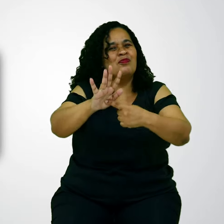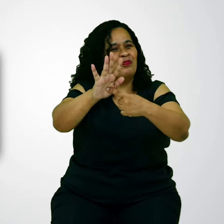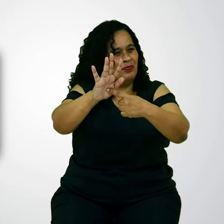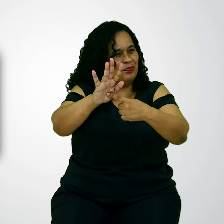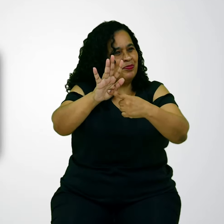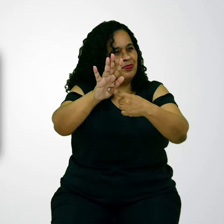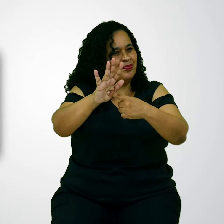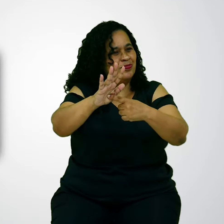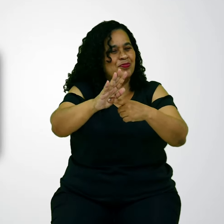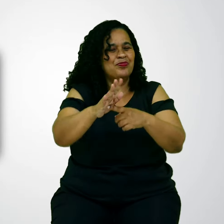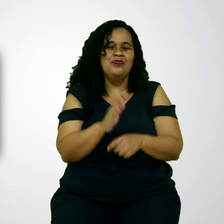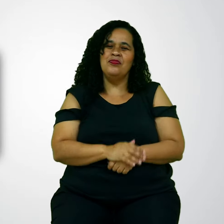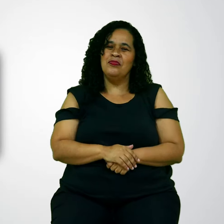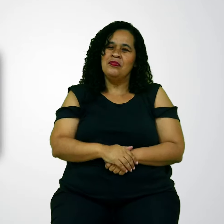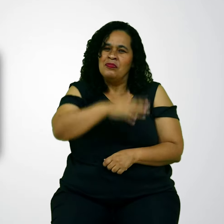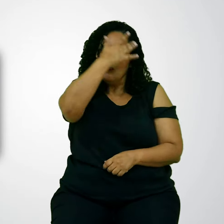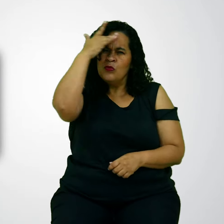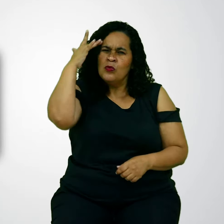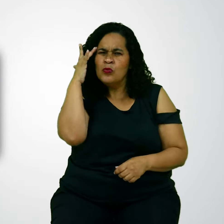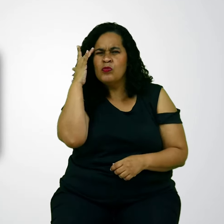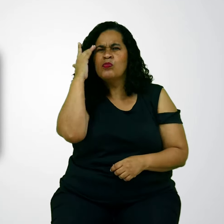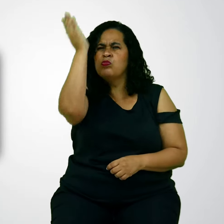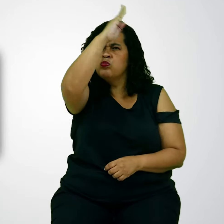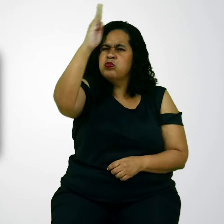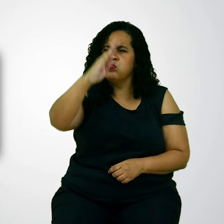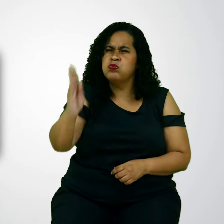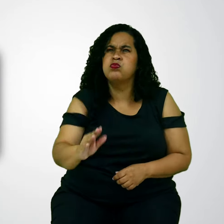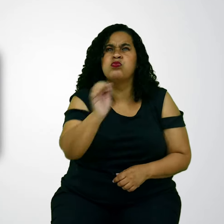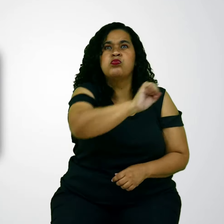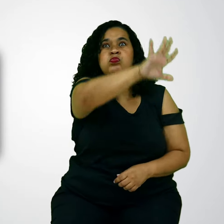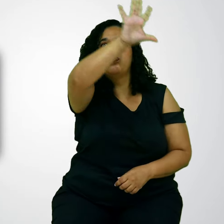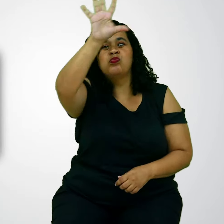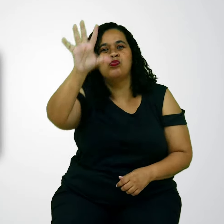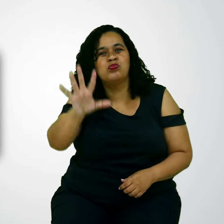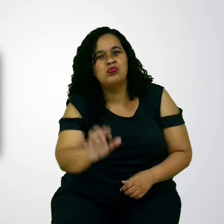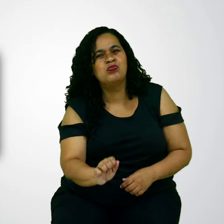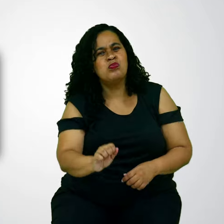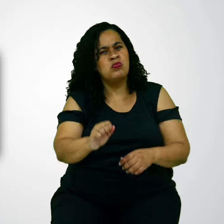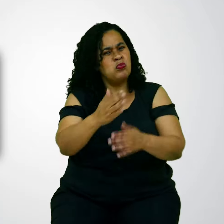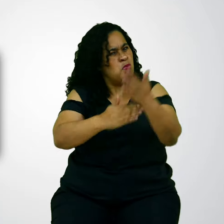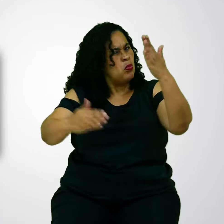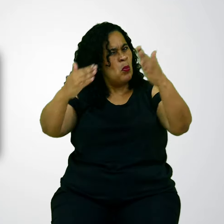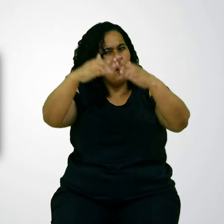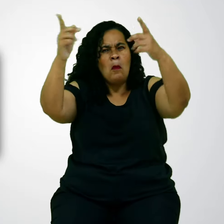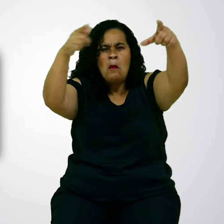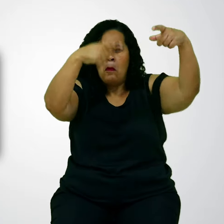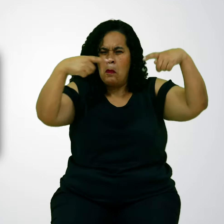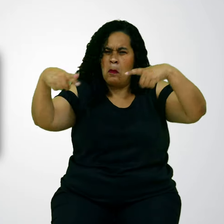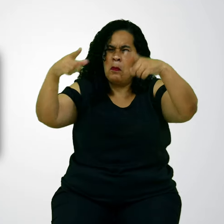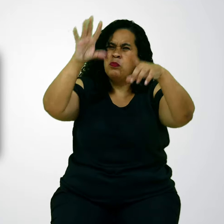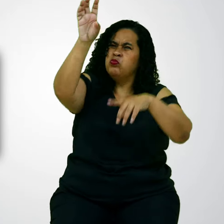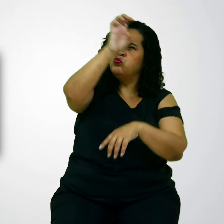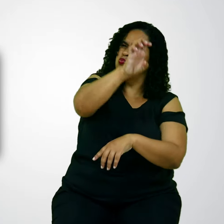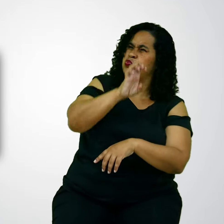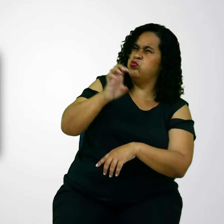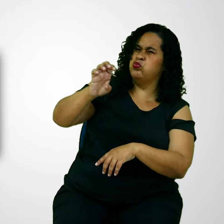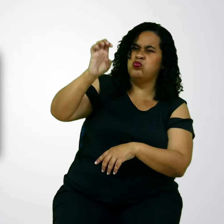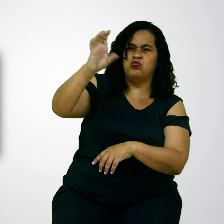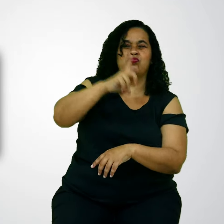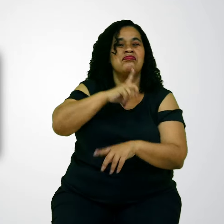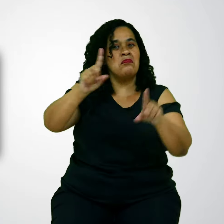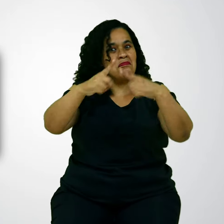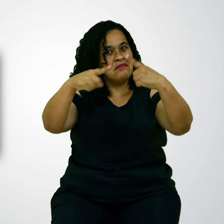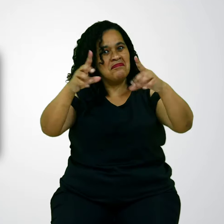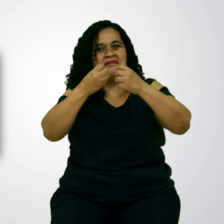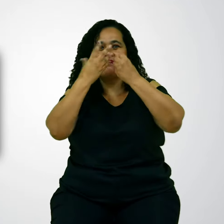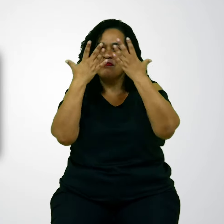todos os lugares do Brasil e até fora do Brasil. Então, de norte a sul, de leste a oeste, tem gente muito boa aí fazendo boa música. Mas vamos lá, né,